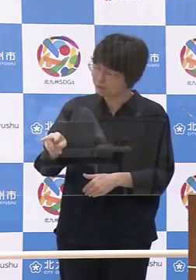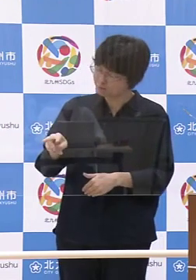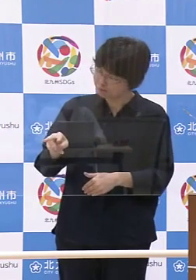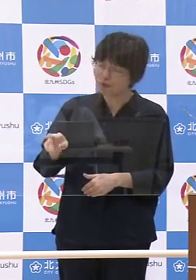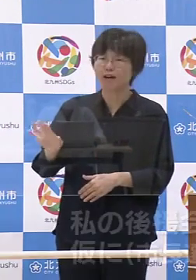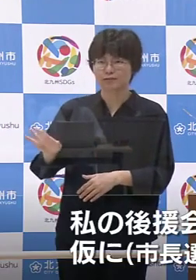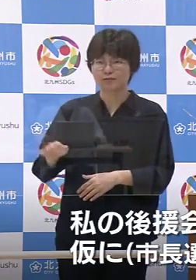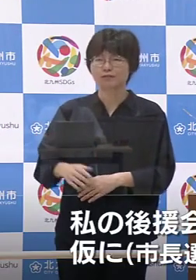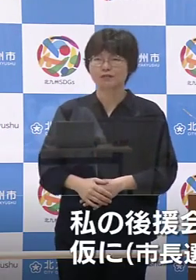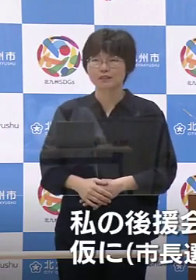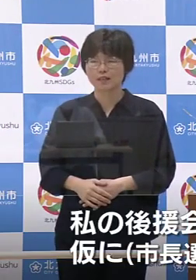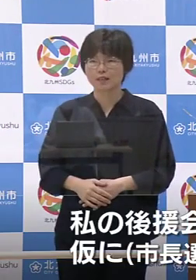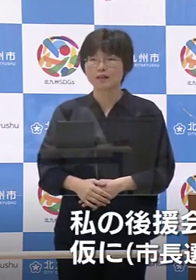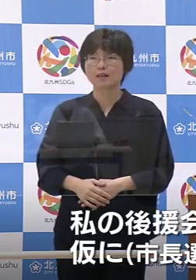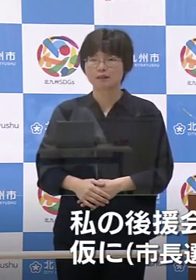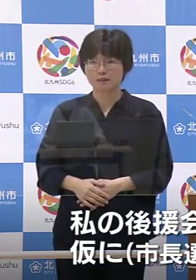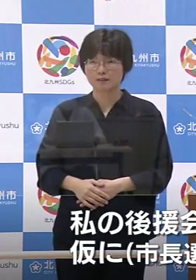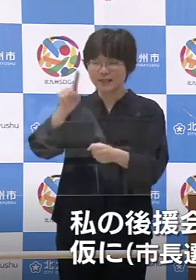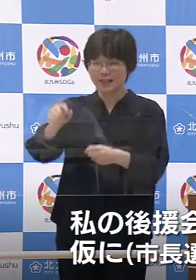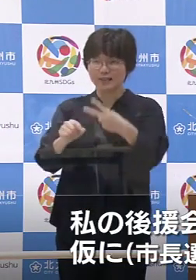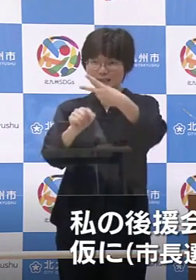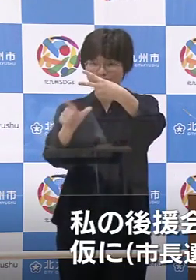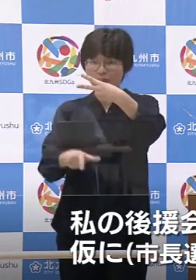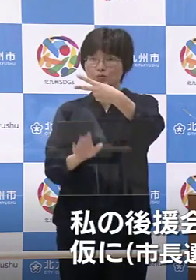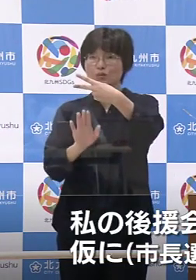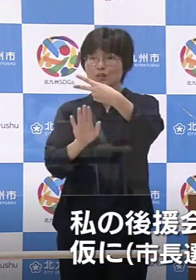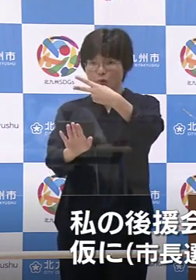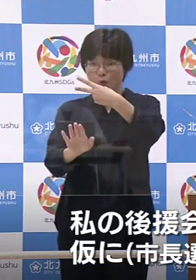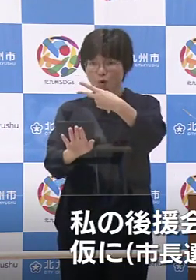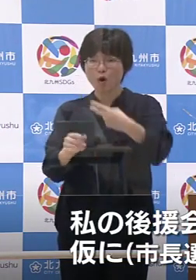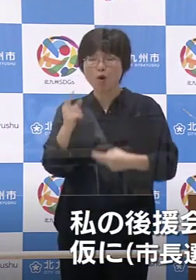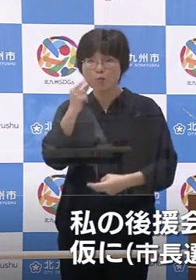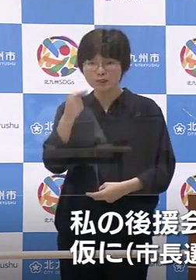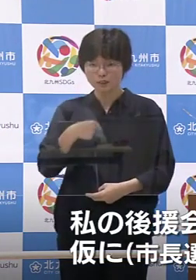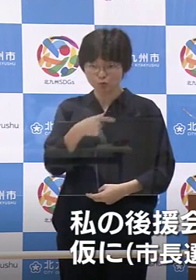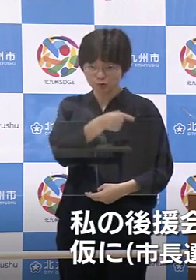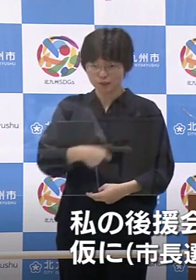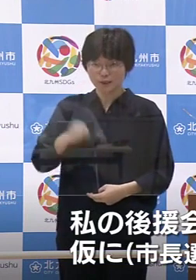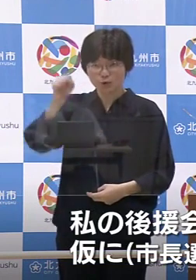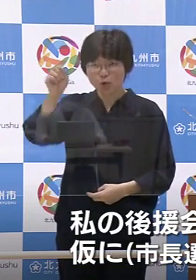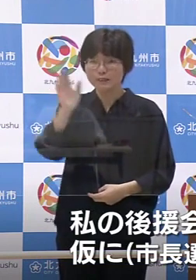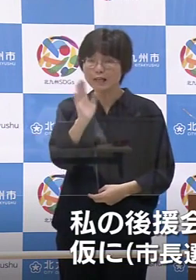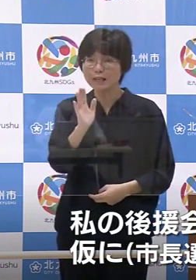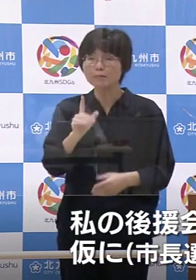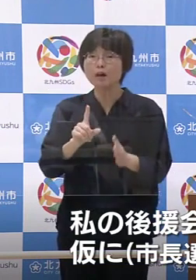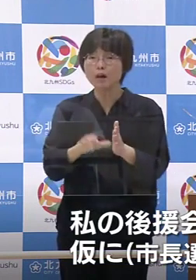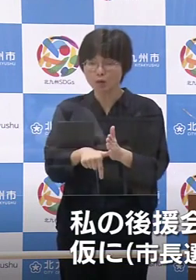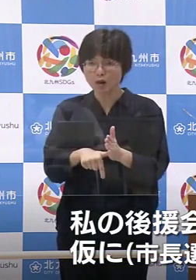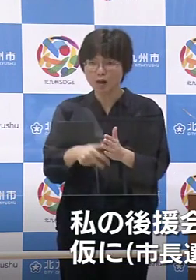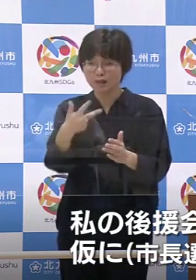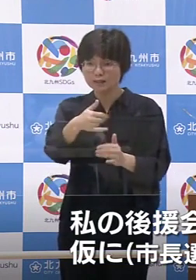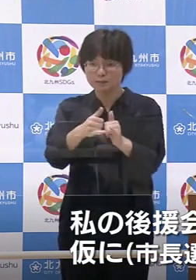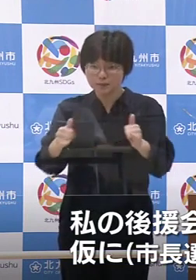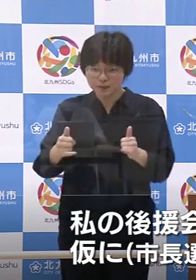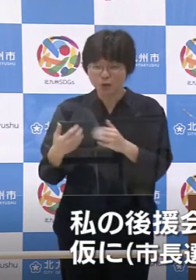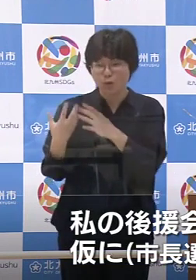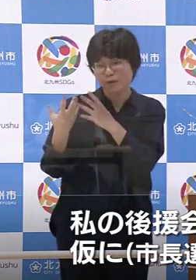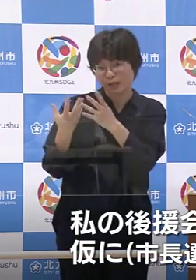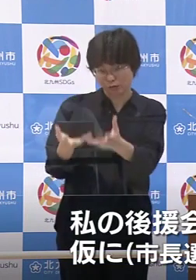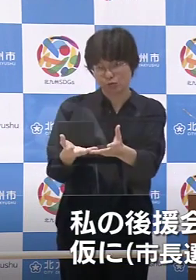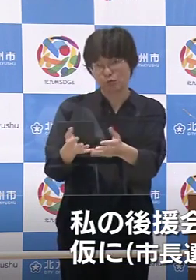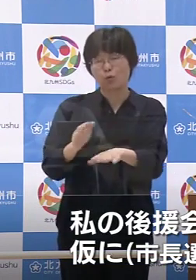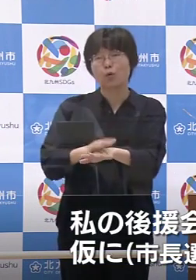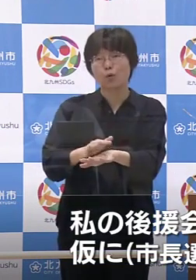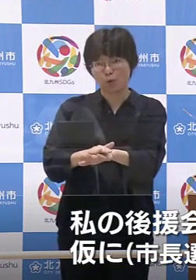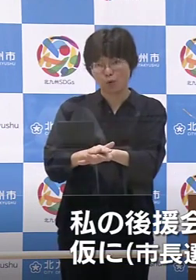私の講演会に共通しているのは仮に自分が出ないとすればあとは市民に委ねるというやり方がそれは